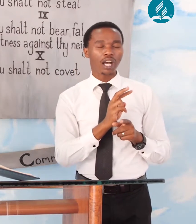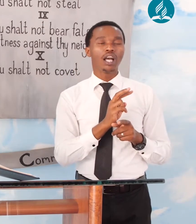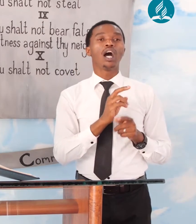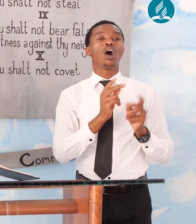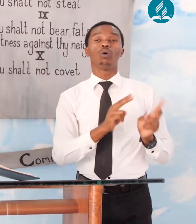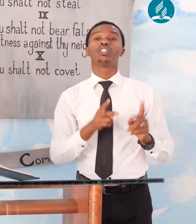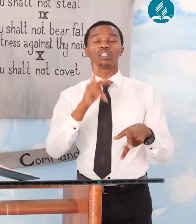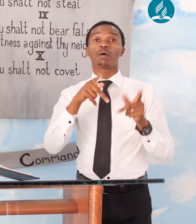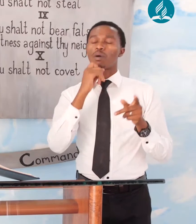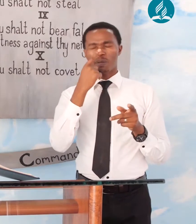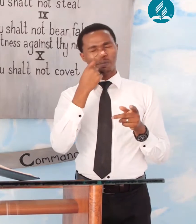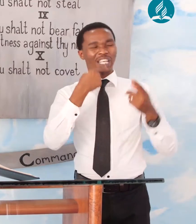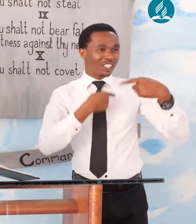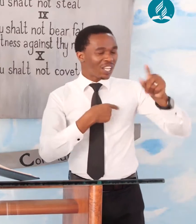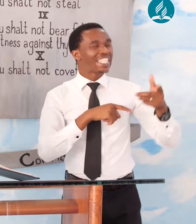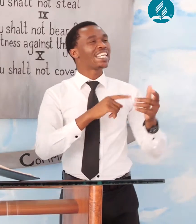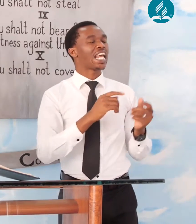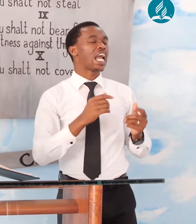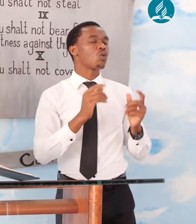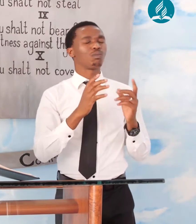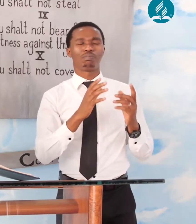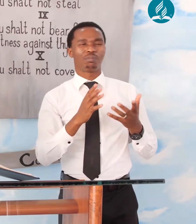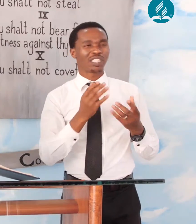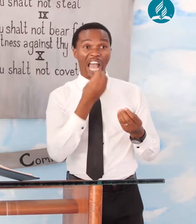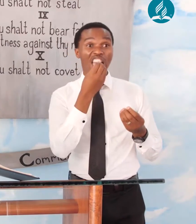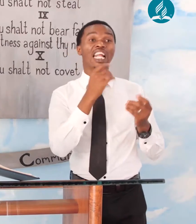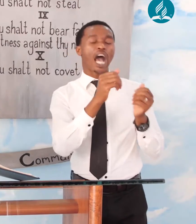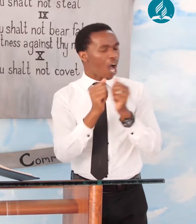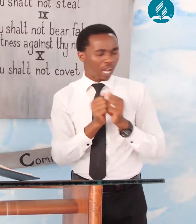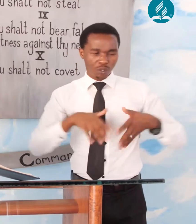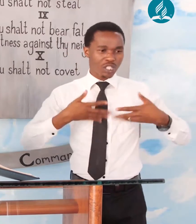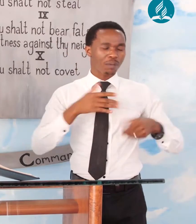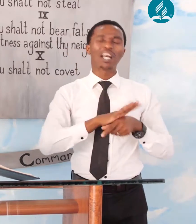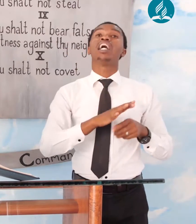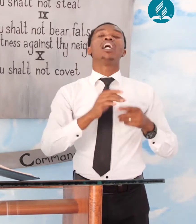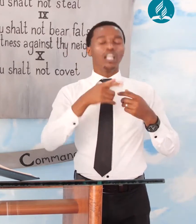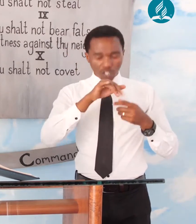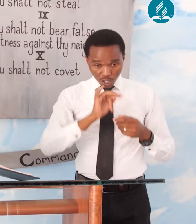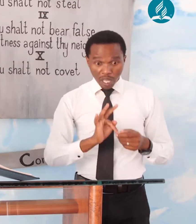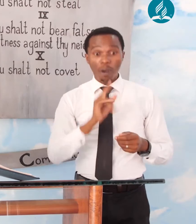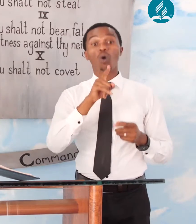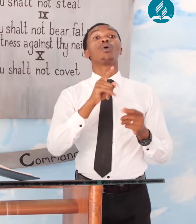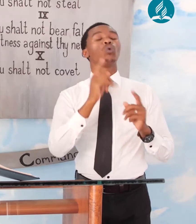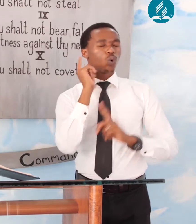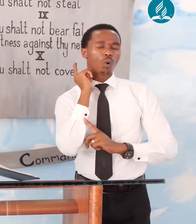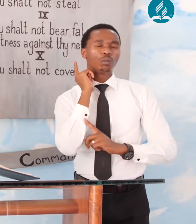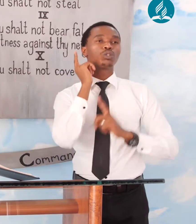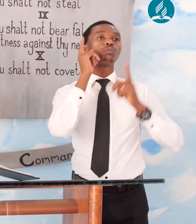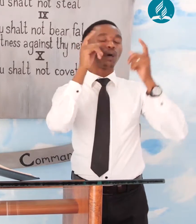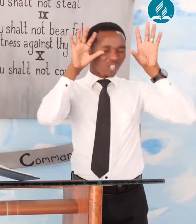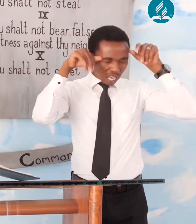twasose twishimye twaryohewe ibintu nk'ibyo umuntu uri kumwe n'intama ibyo byose nta bihari nukuvuga ngo